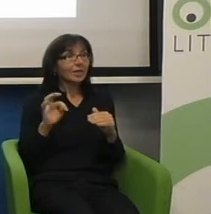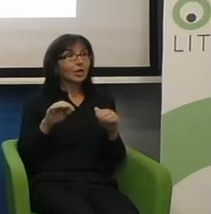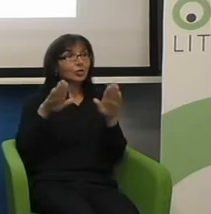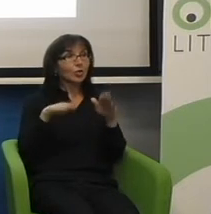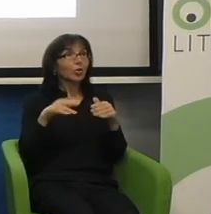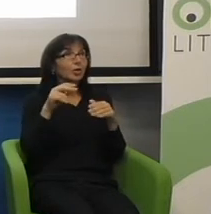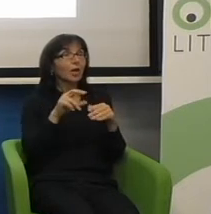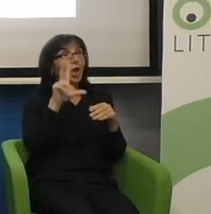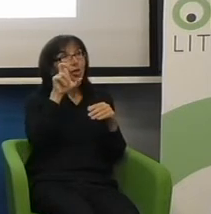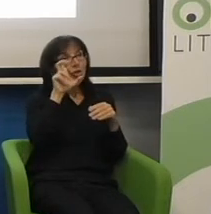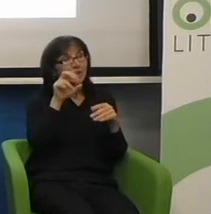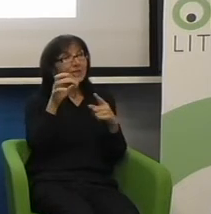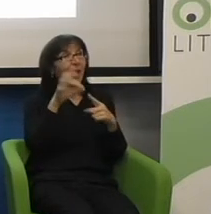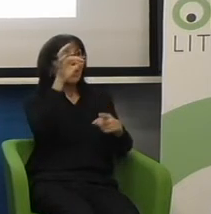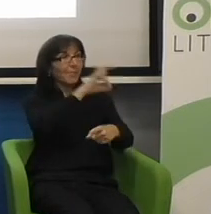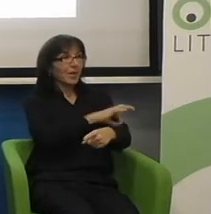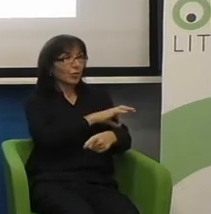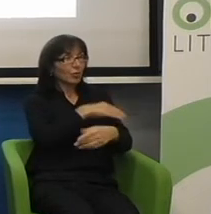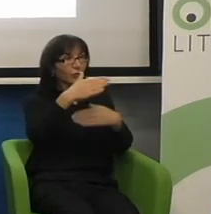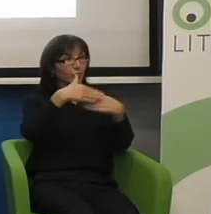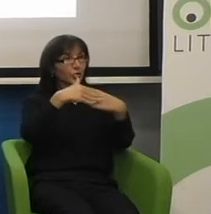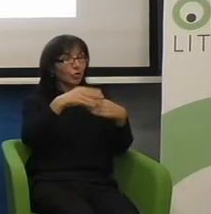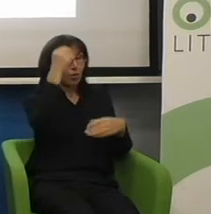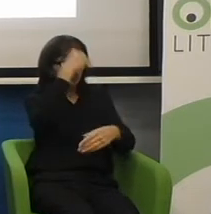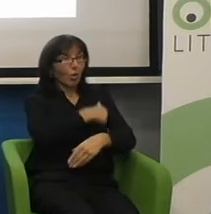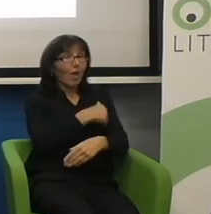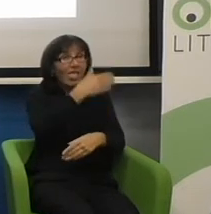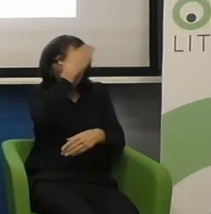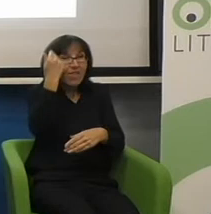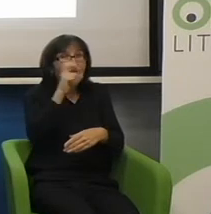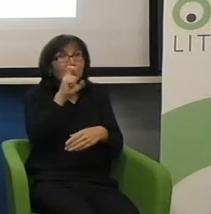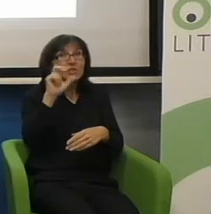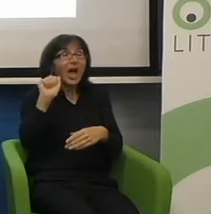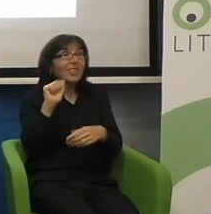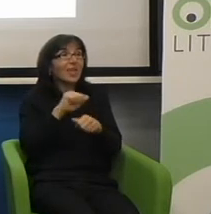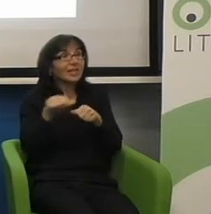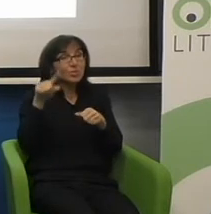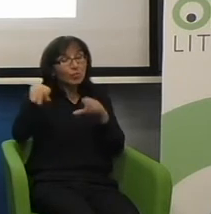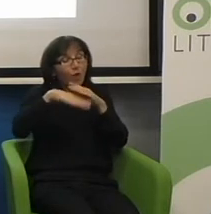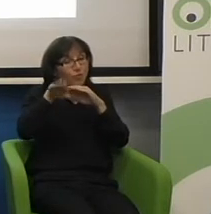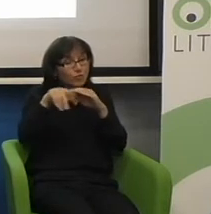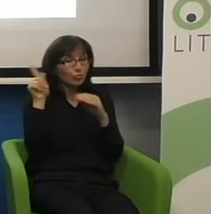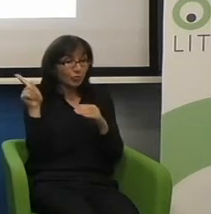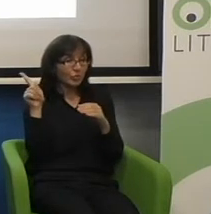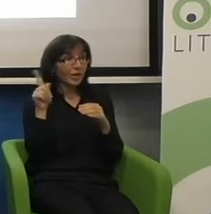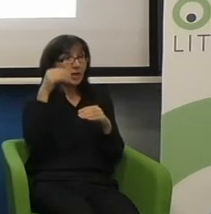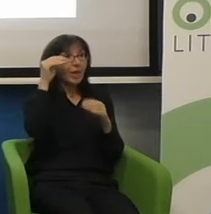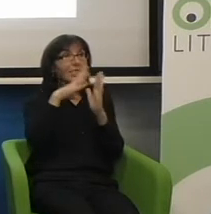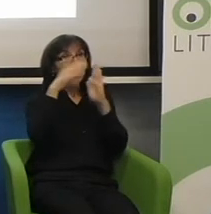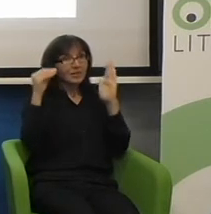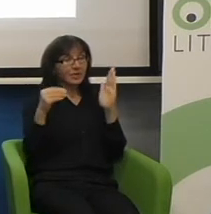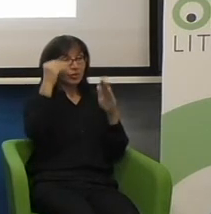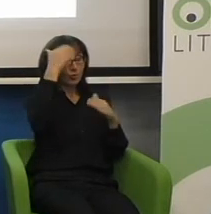metrów od tej szkoły. Nie wiemy, czy ona jest wśród tych uczniów. Prawdopodobnie ma 8 lat. Ma 8 lat na tym